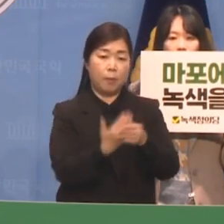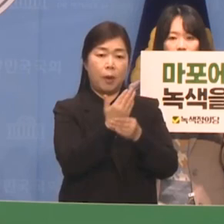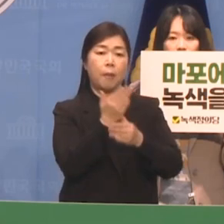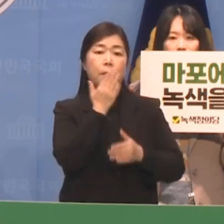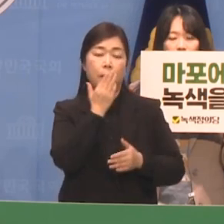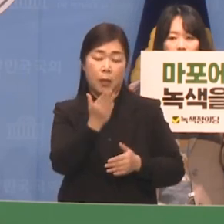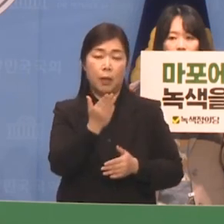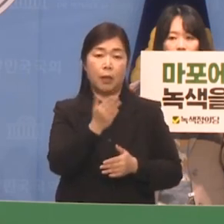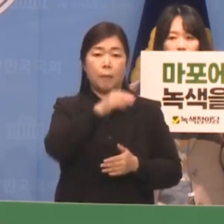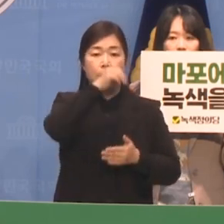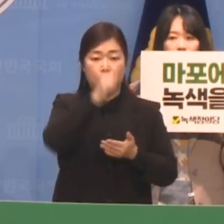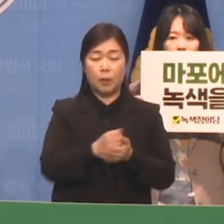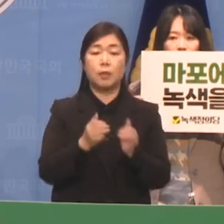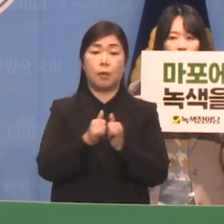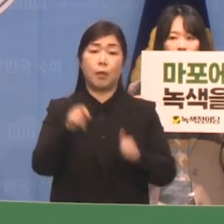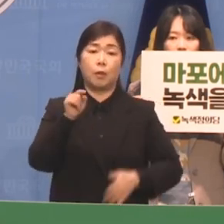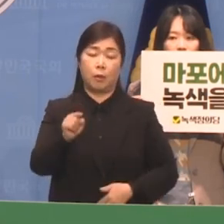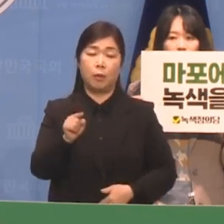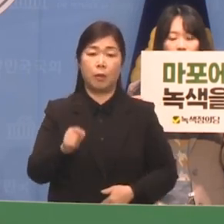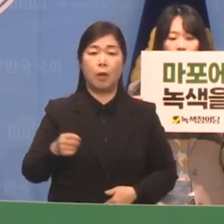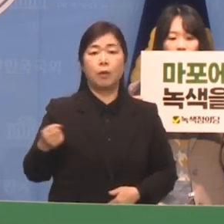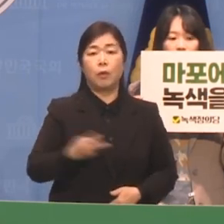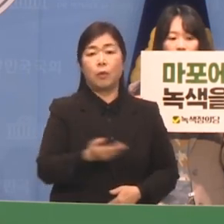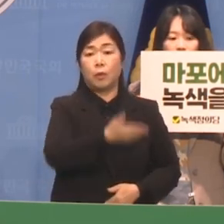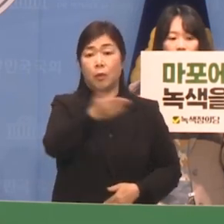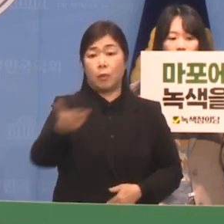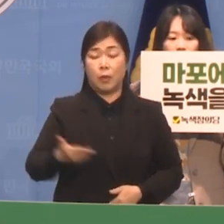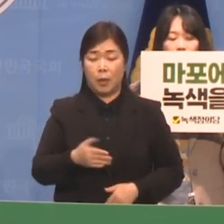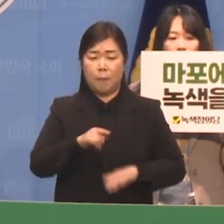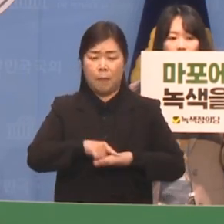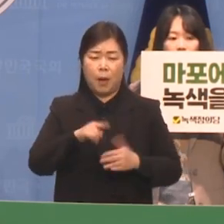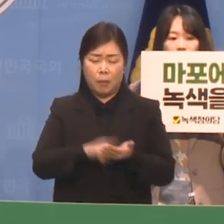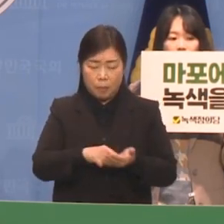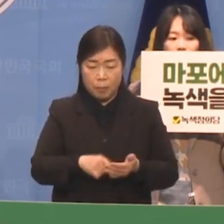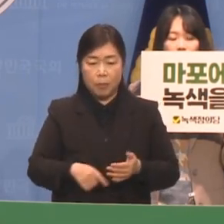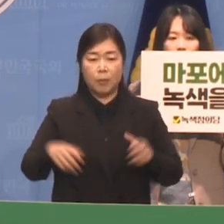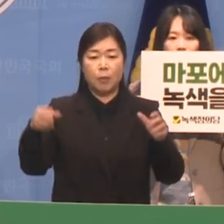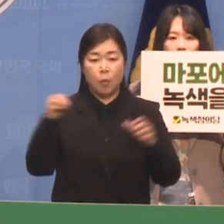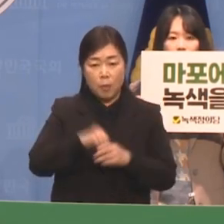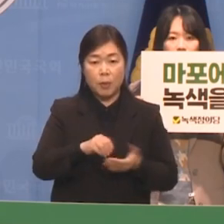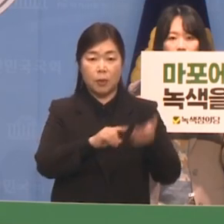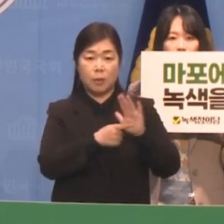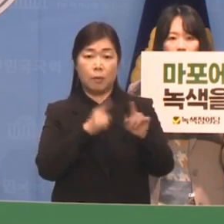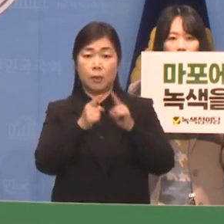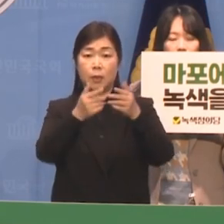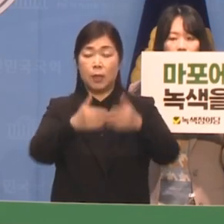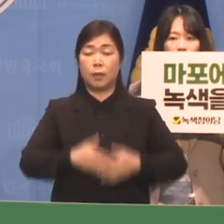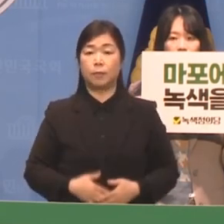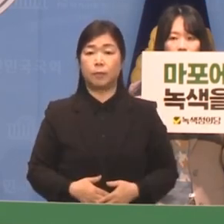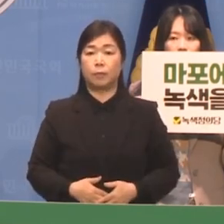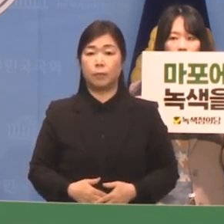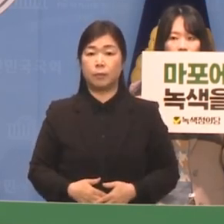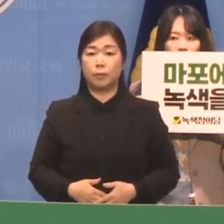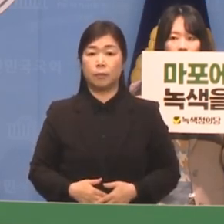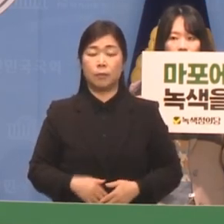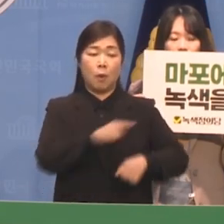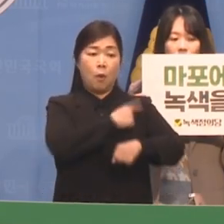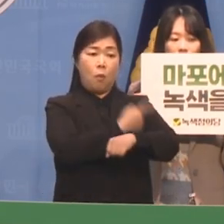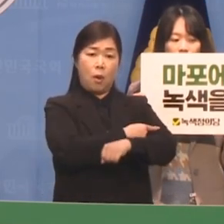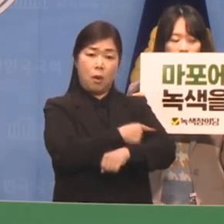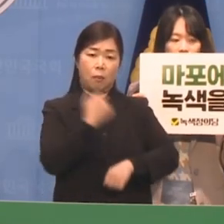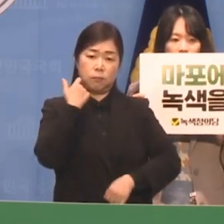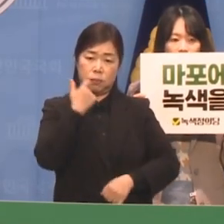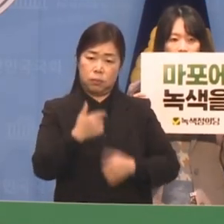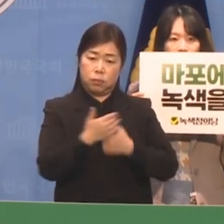것을 시민 여러분께 동료 정치인으로서 온 마음을 다해 호소드리고 싶습니다. 오로지 권력